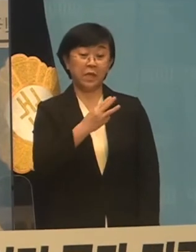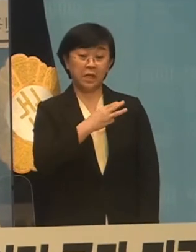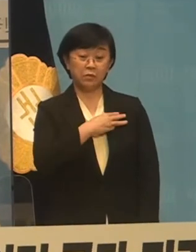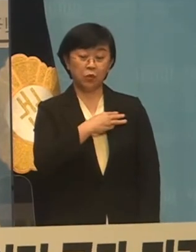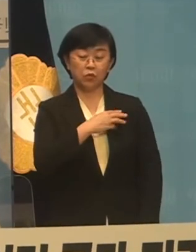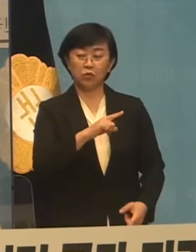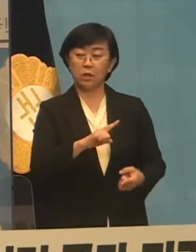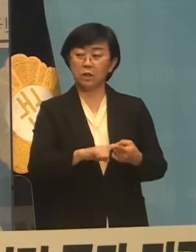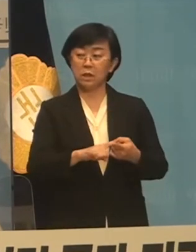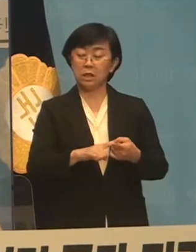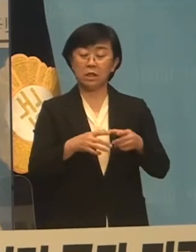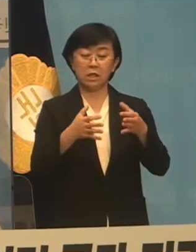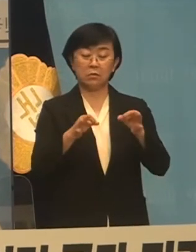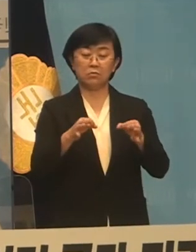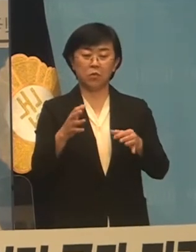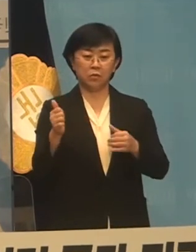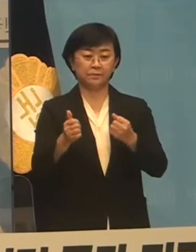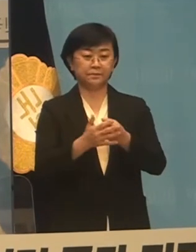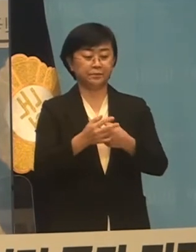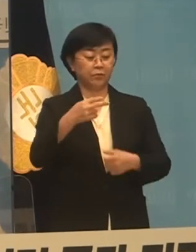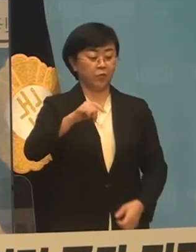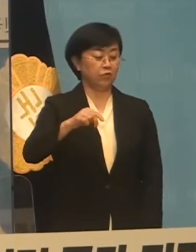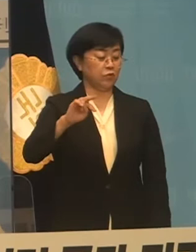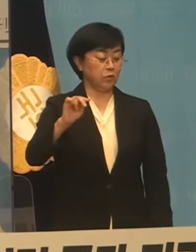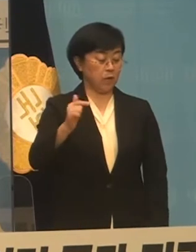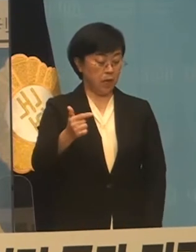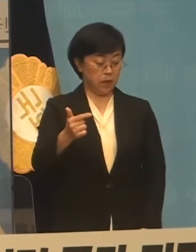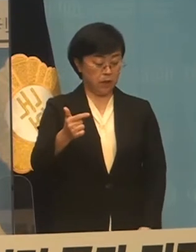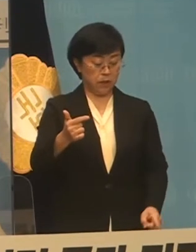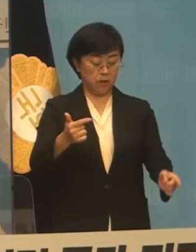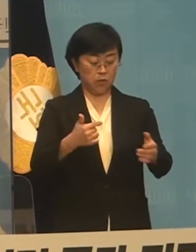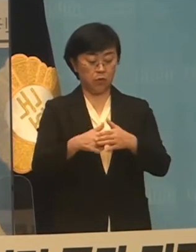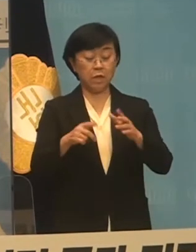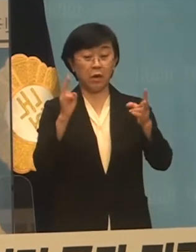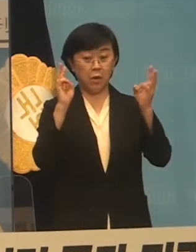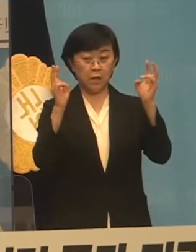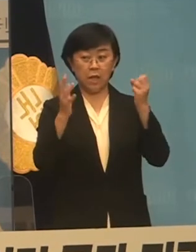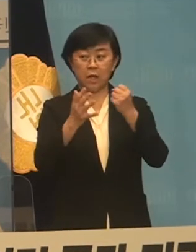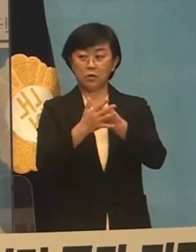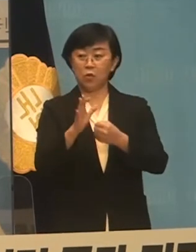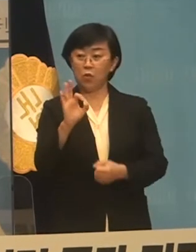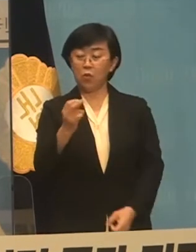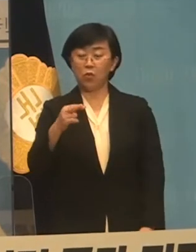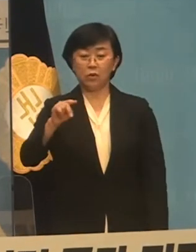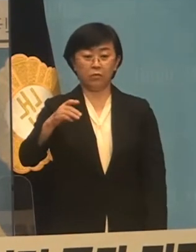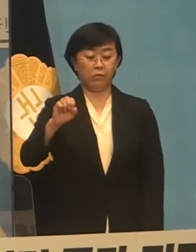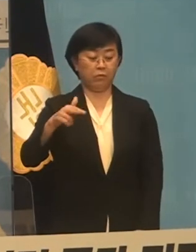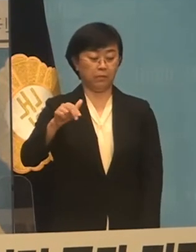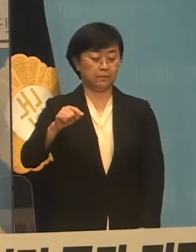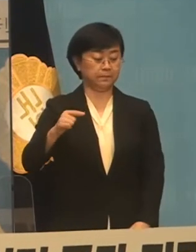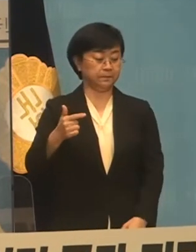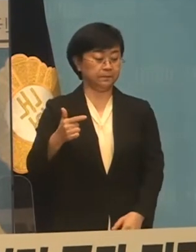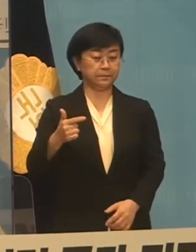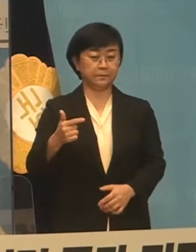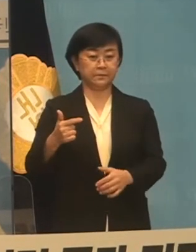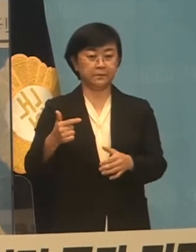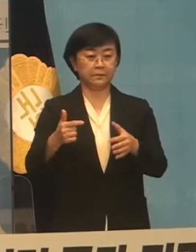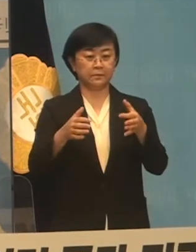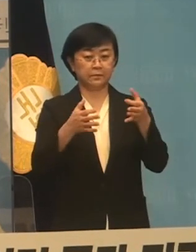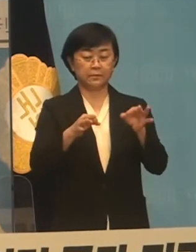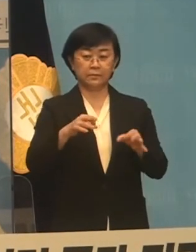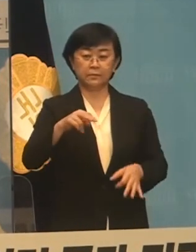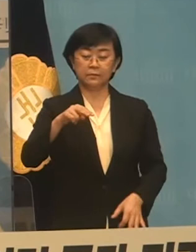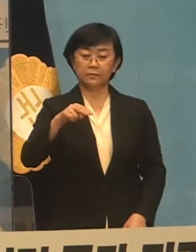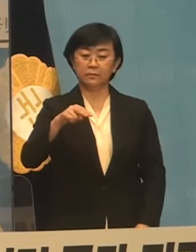김호규 위원장님, 그리고 두산공작기계 노동조합에서 오승진 위원장님, 김경석 대의원이장님,